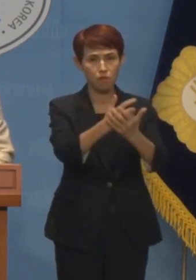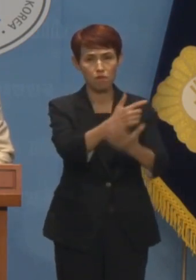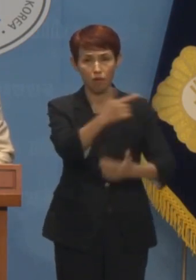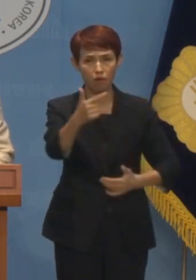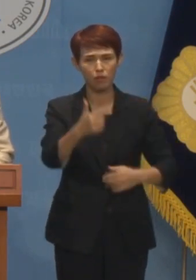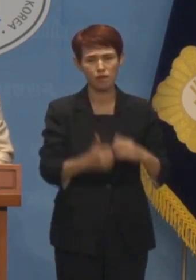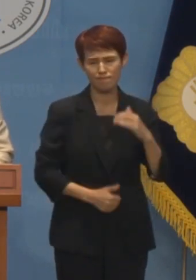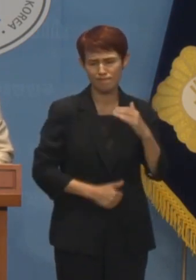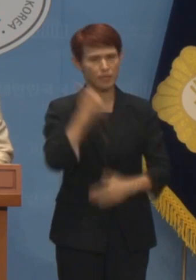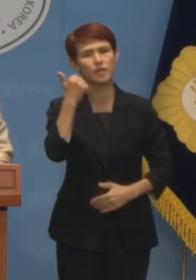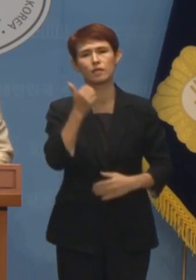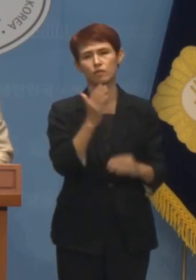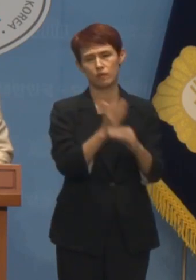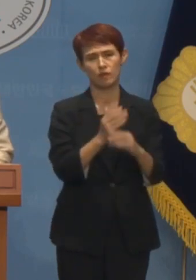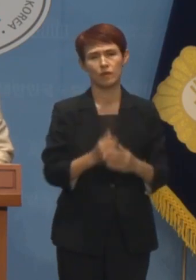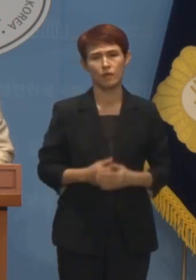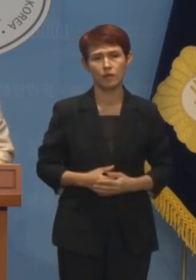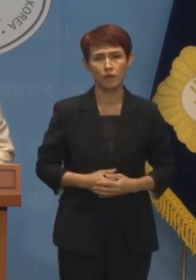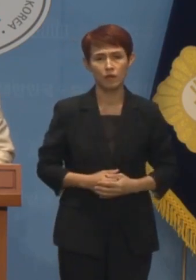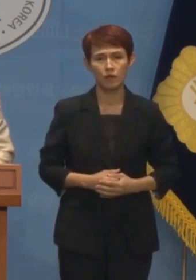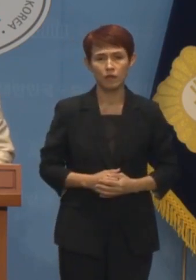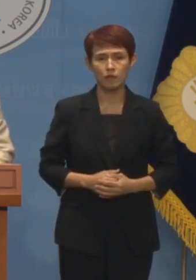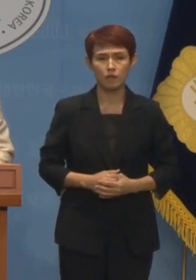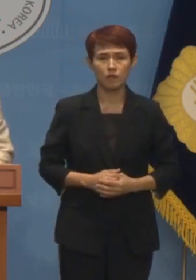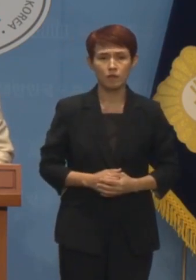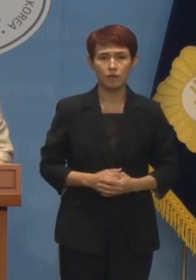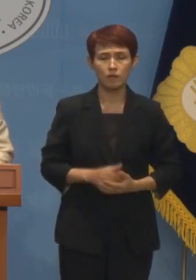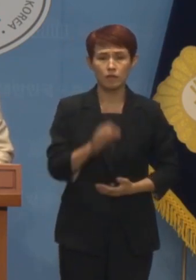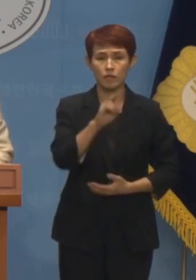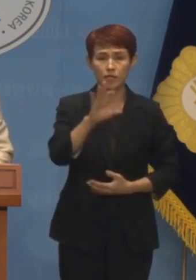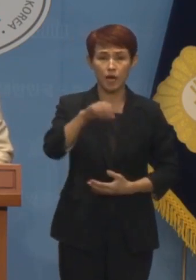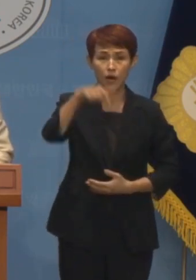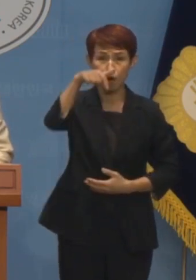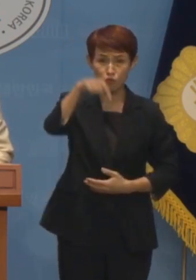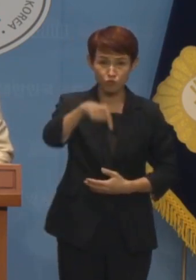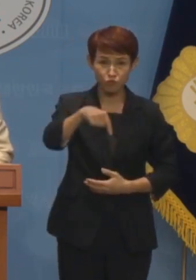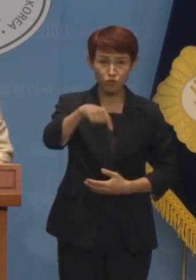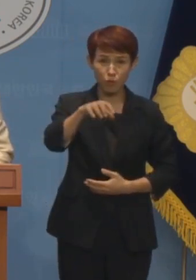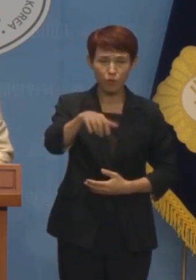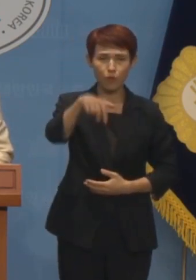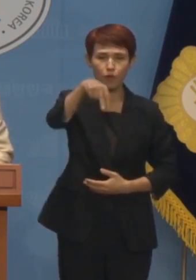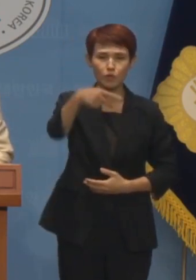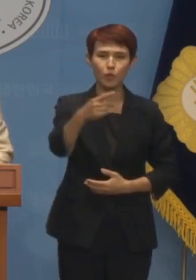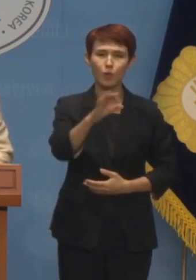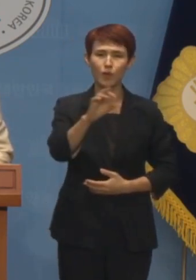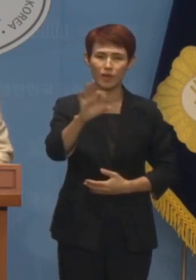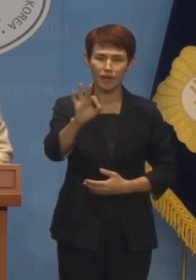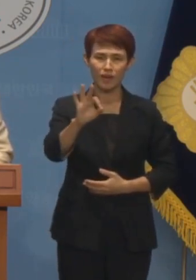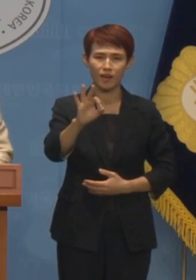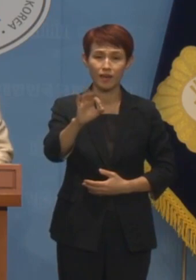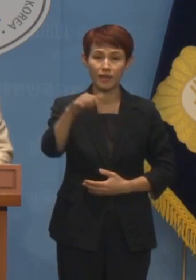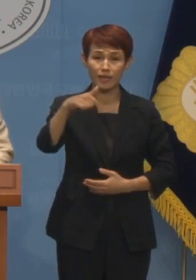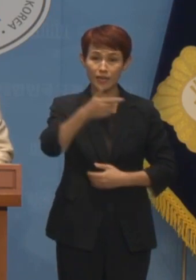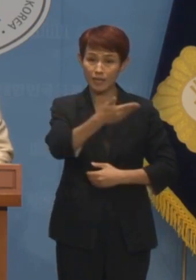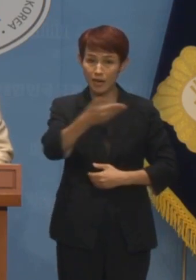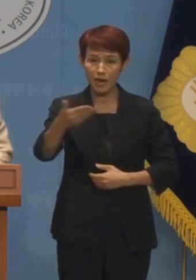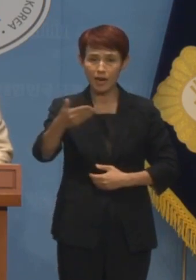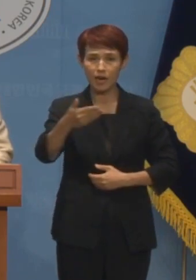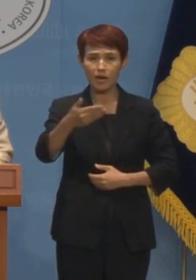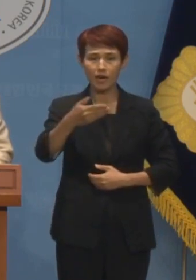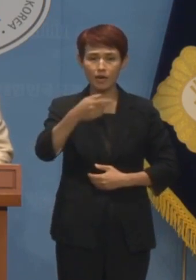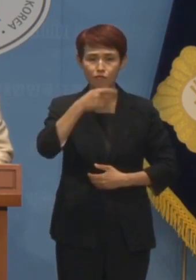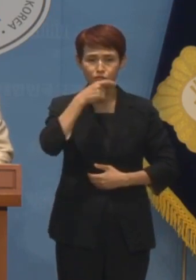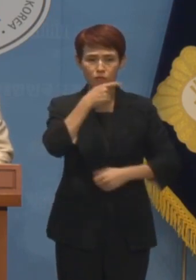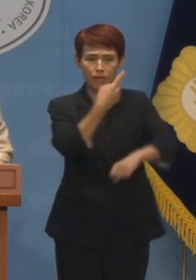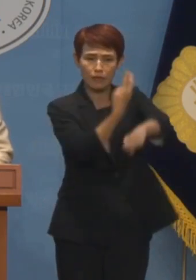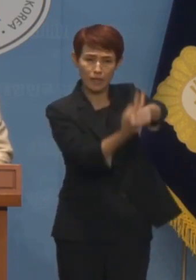분노에 휩싸여 있습니다. 양구는 이미 소양강 댐과 화천댐, 평화의 댐 이렇게 세